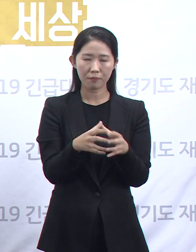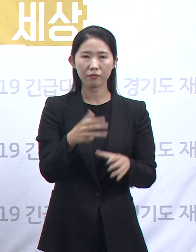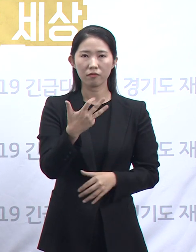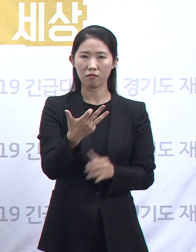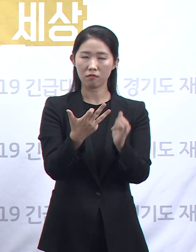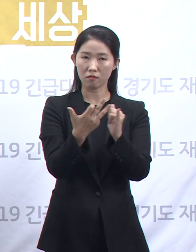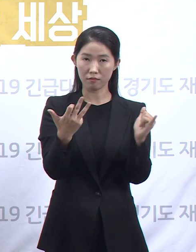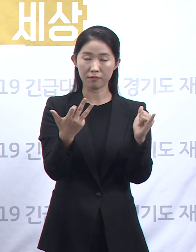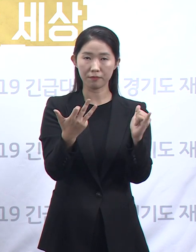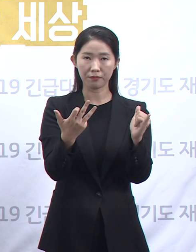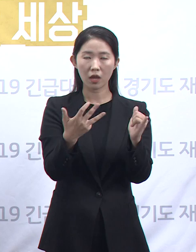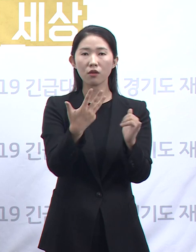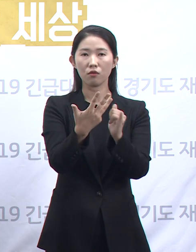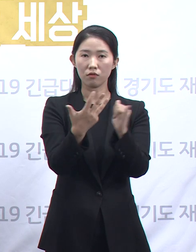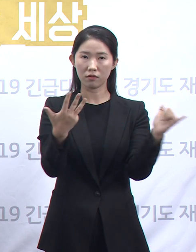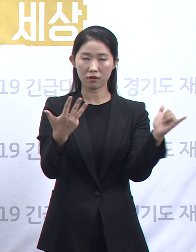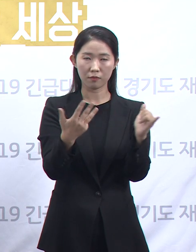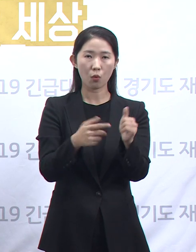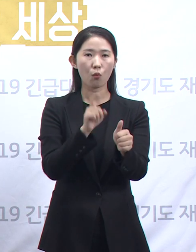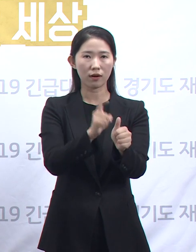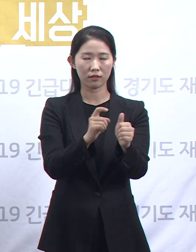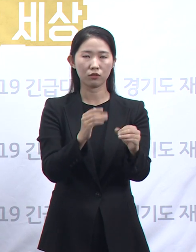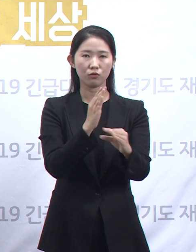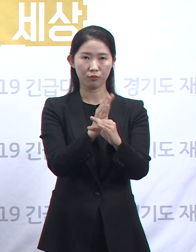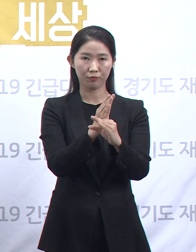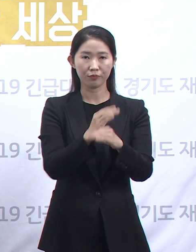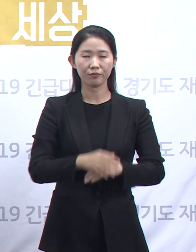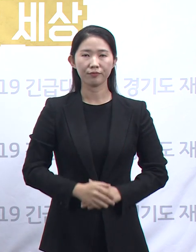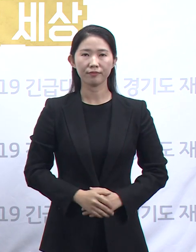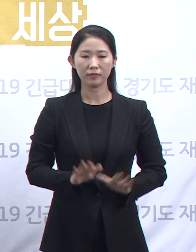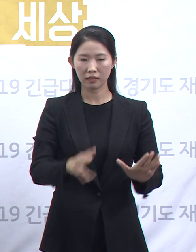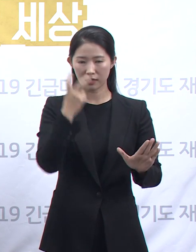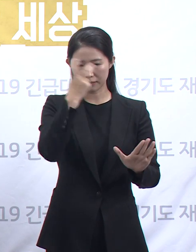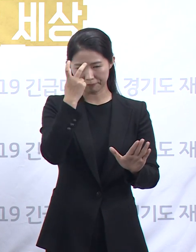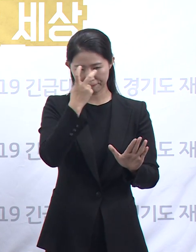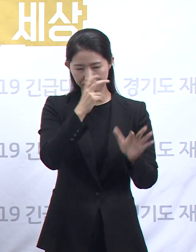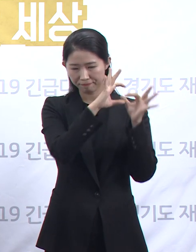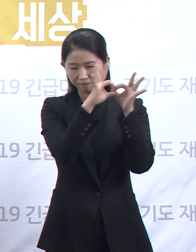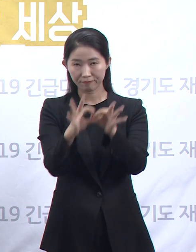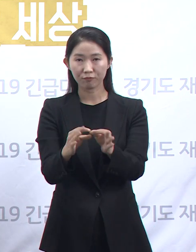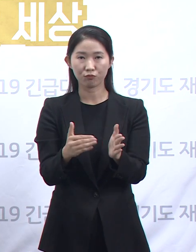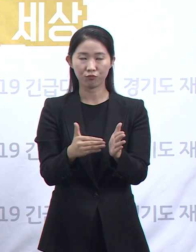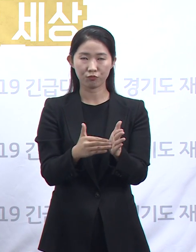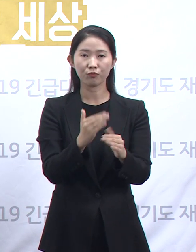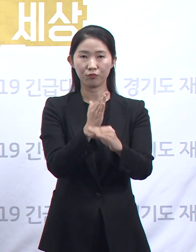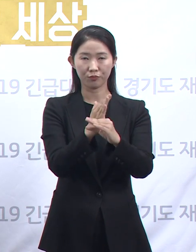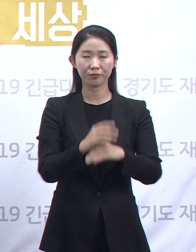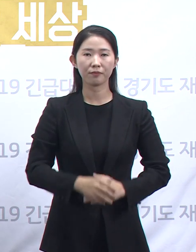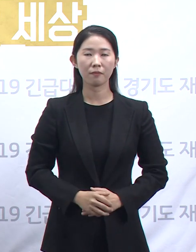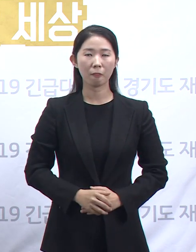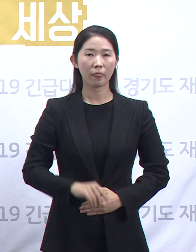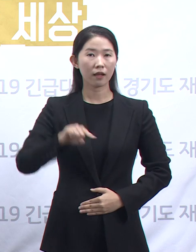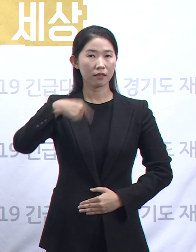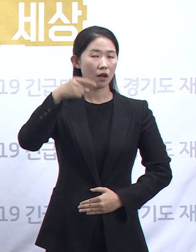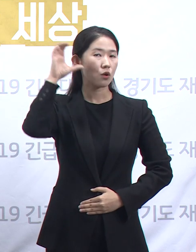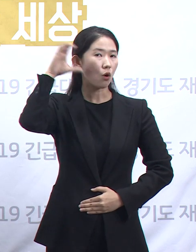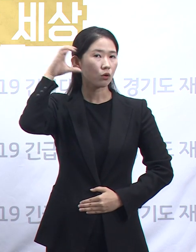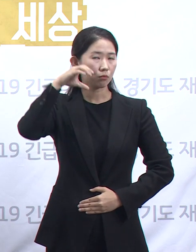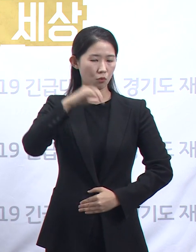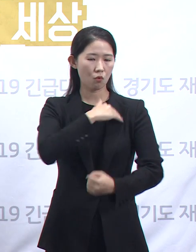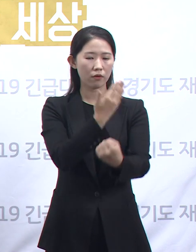31일까지 가게 방문자를 대상으로 능동 감시 중에 있습니다. 다음으로 영등포구 권능교회 관련 도내 확진